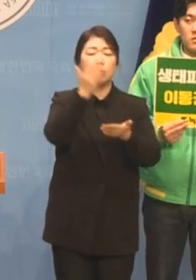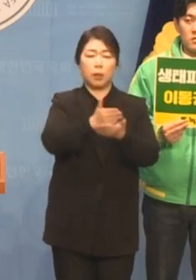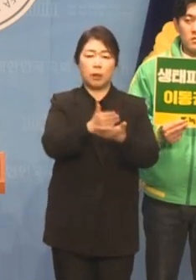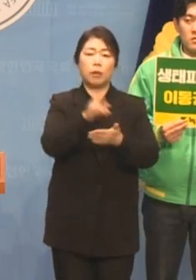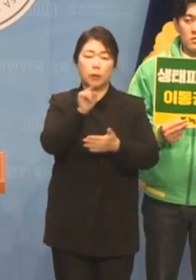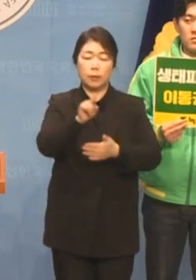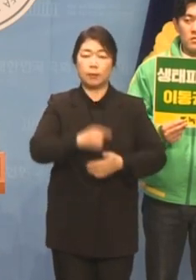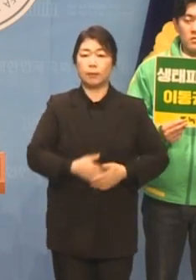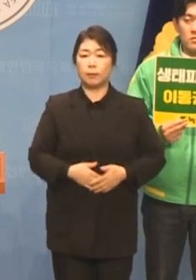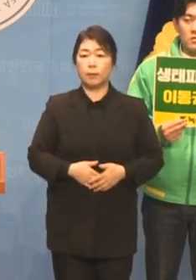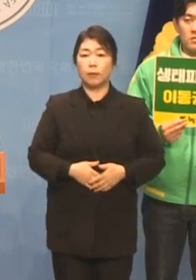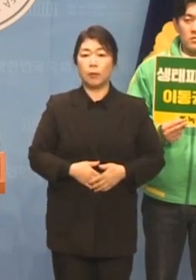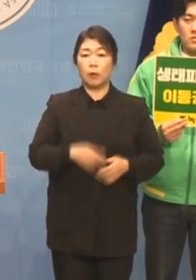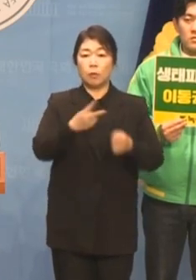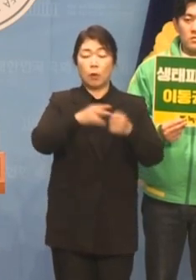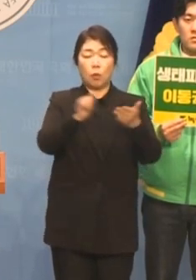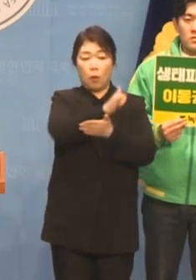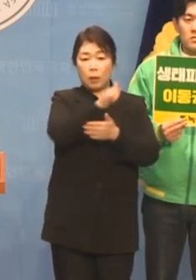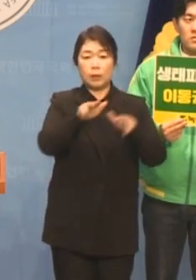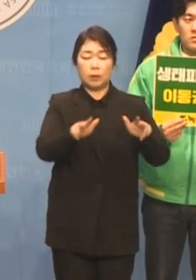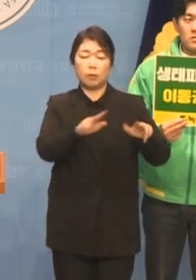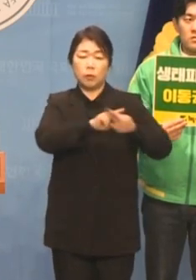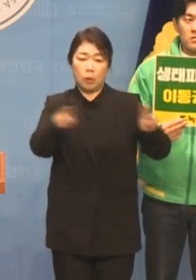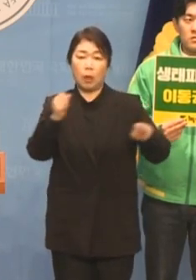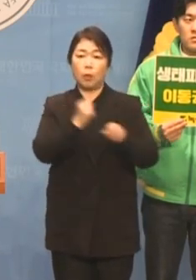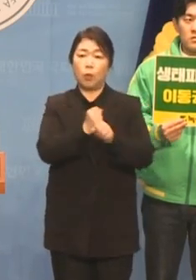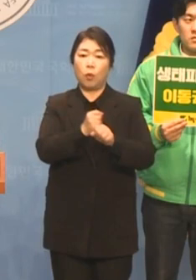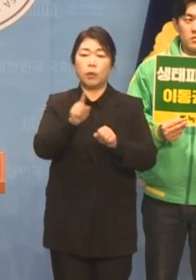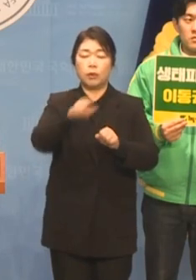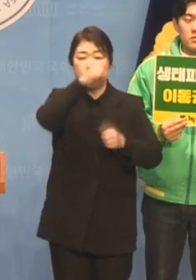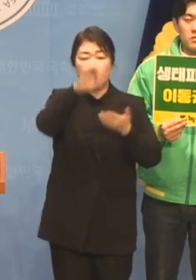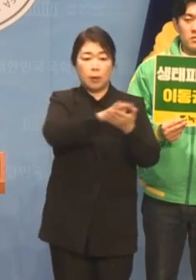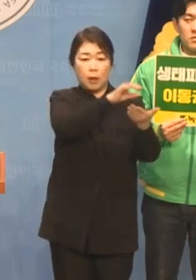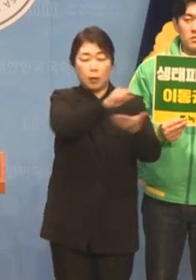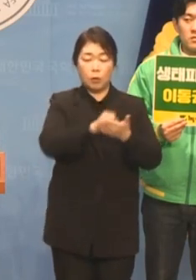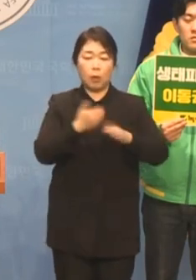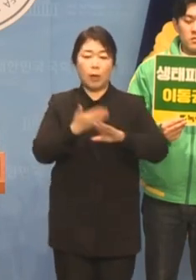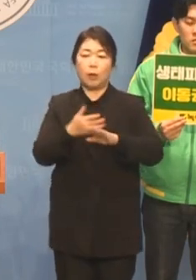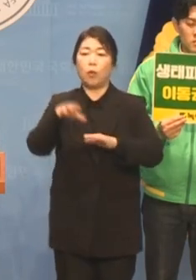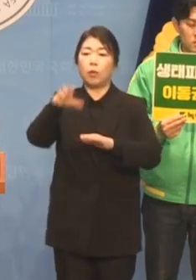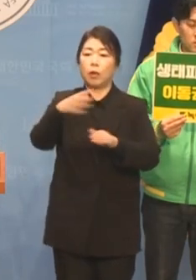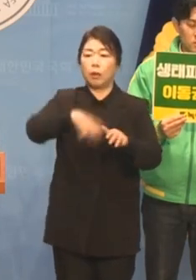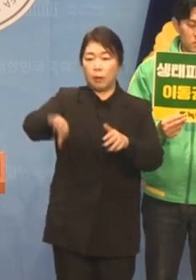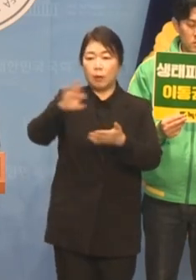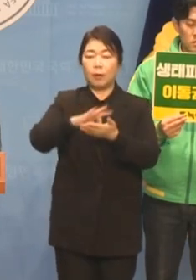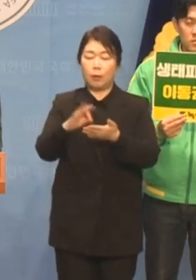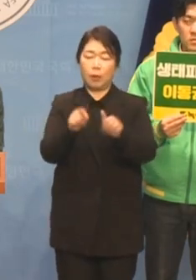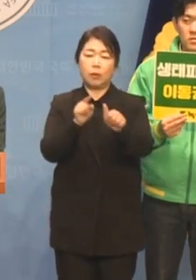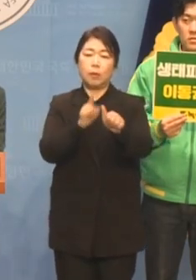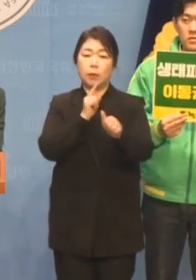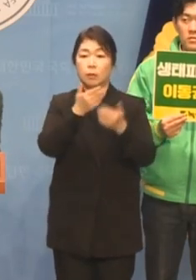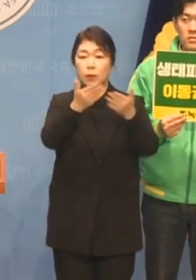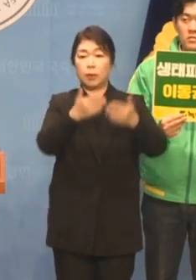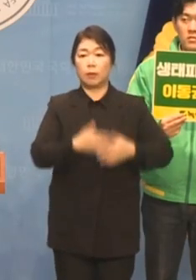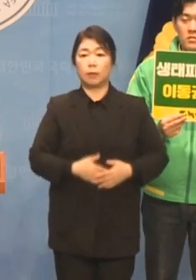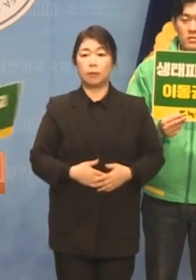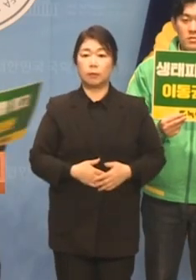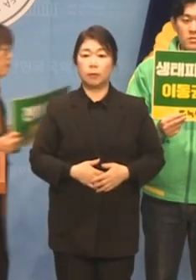것입니다 제주 제공항 그 즉각 철회하고 그 예산을 다른 곳에 사용할 것을 촉구합니다